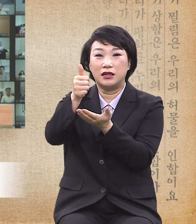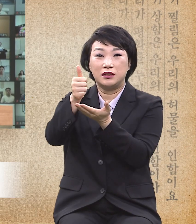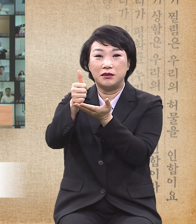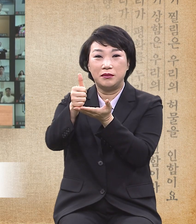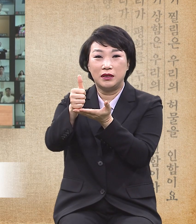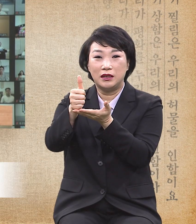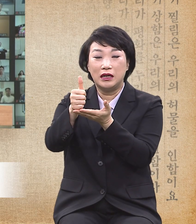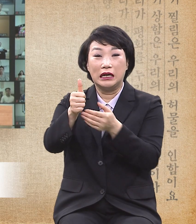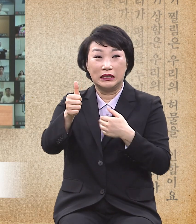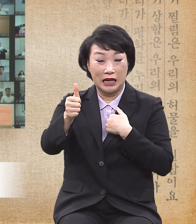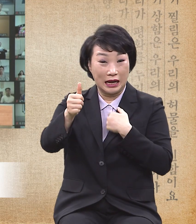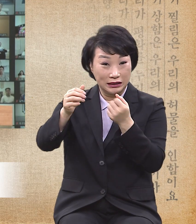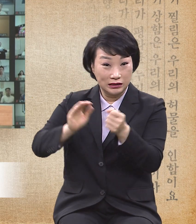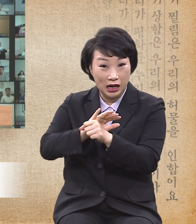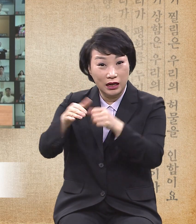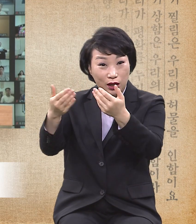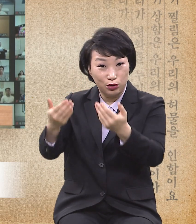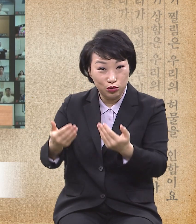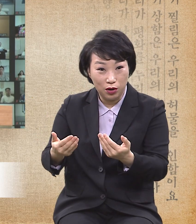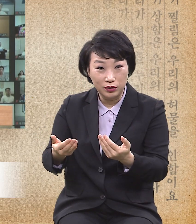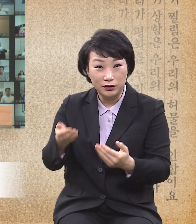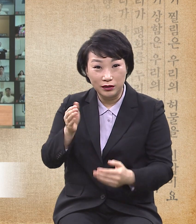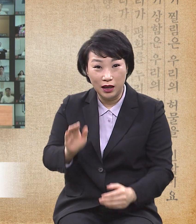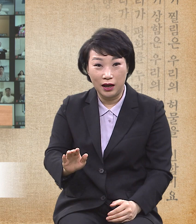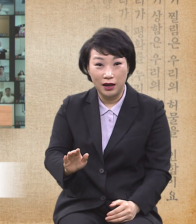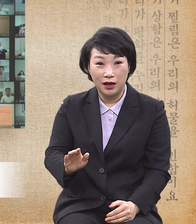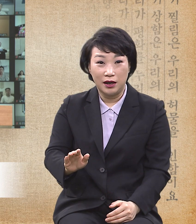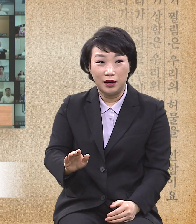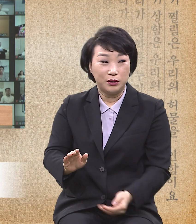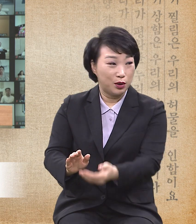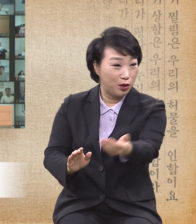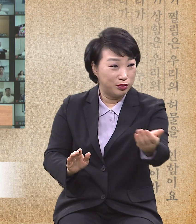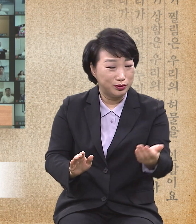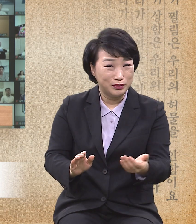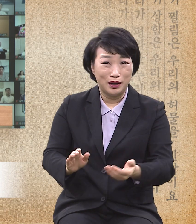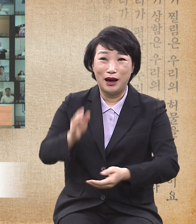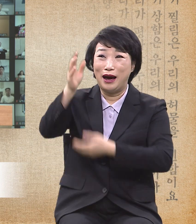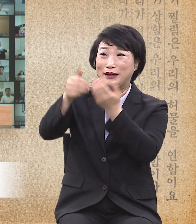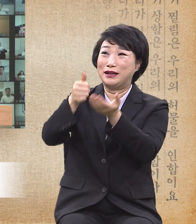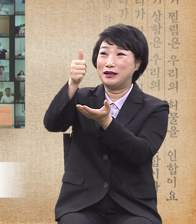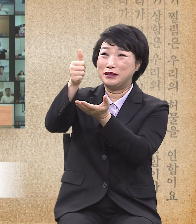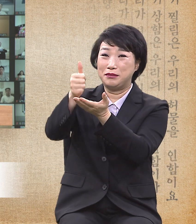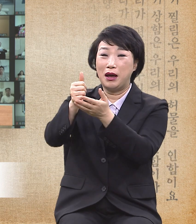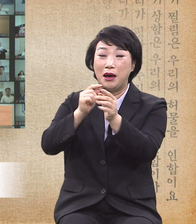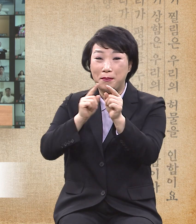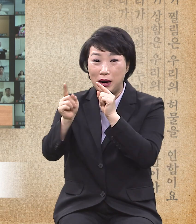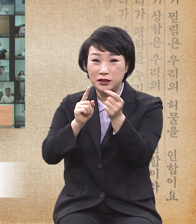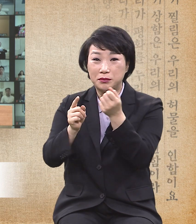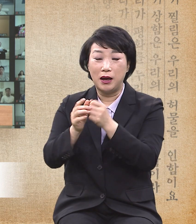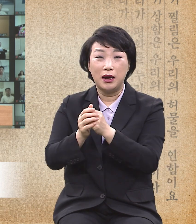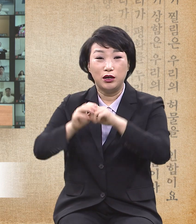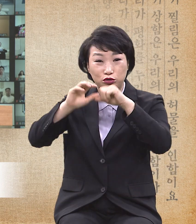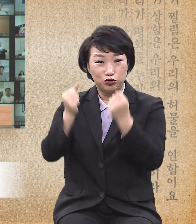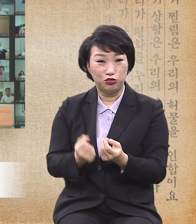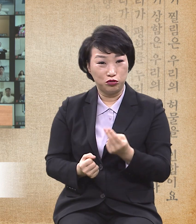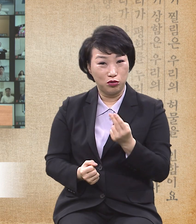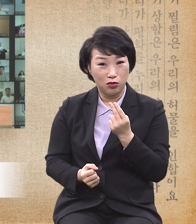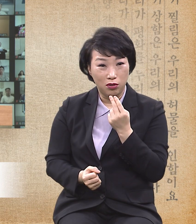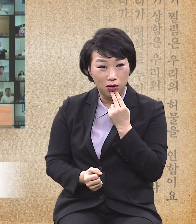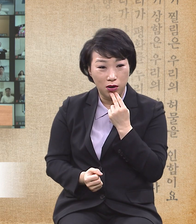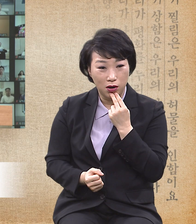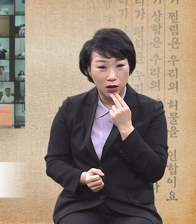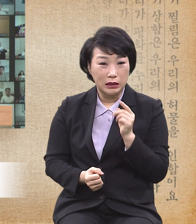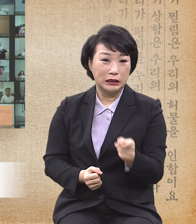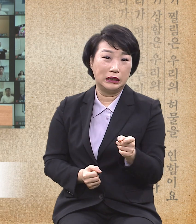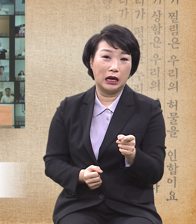그토록 나를 사랑하셨음에도 불구하고 하나님의 말씀에 복종하지